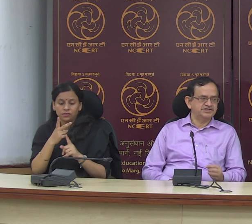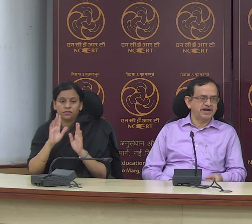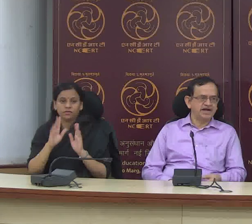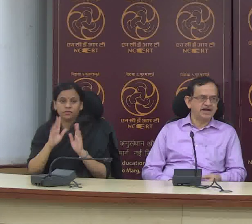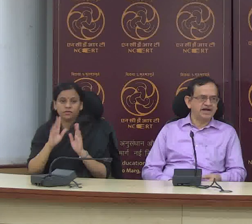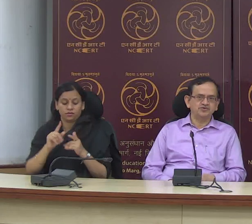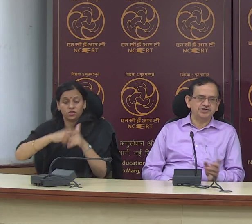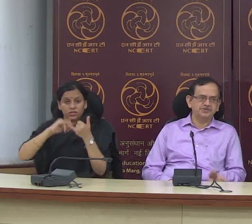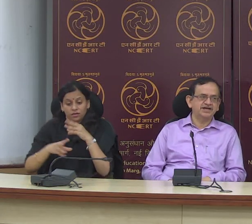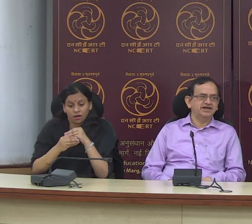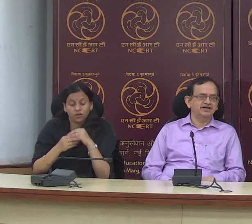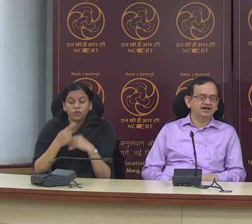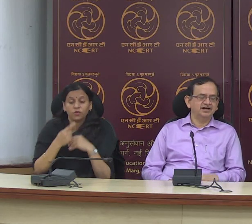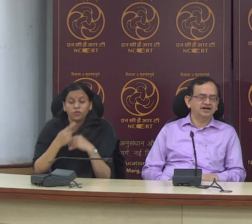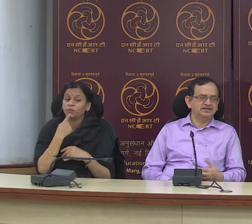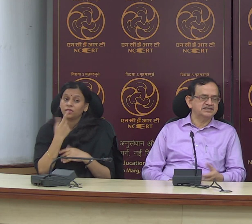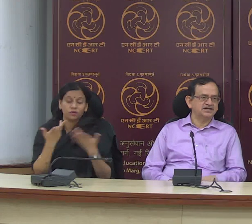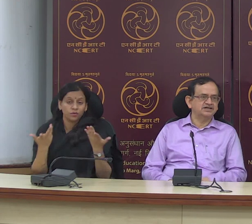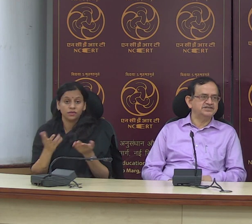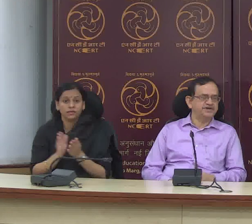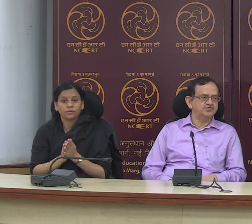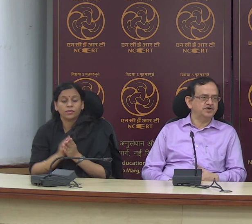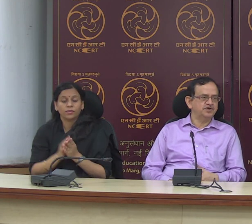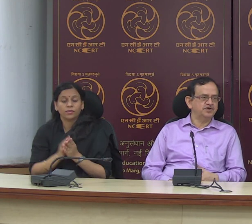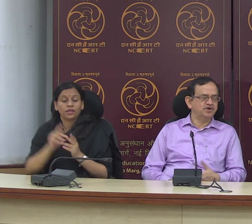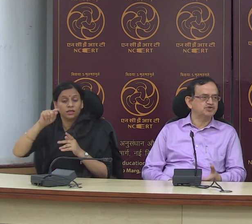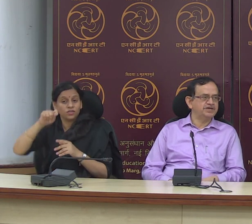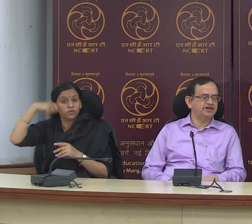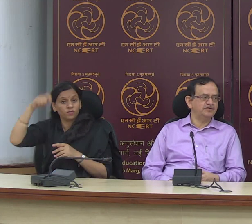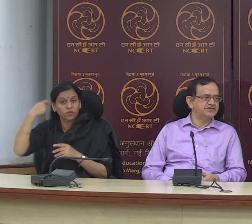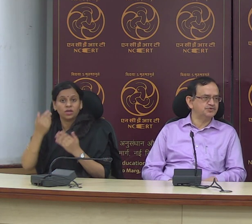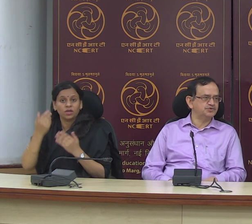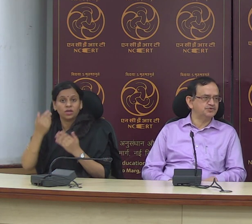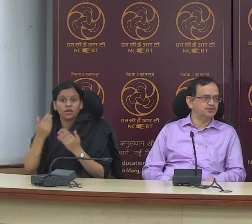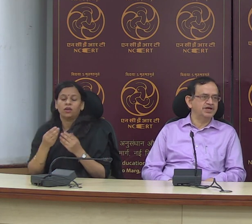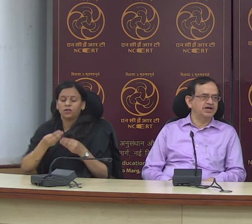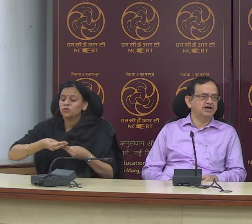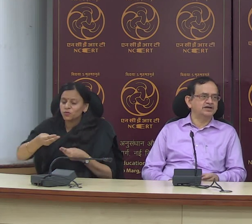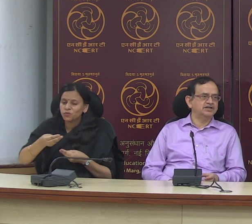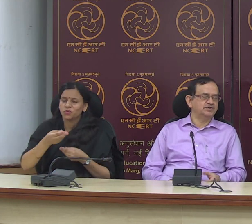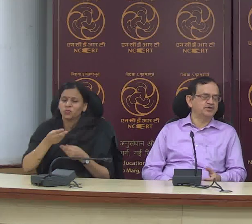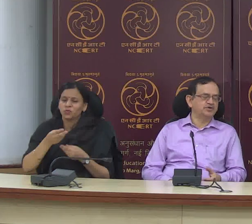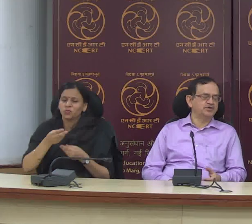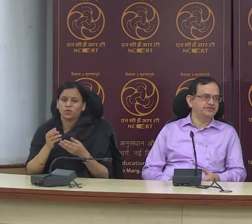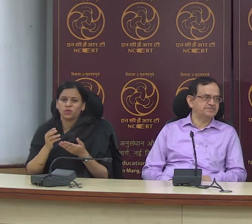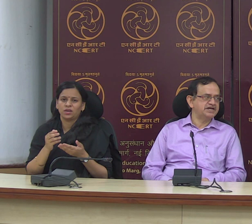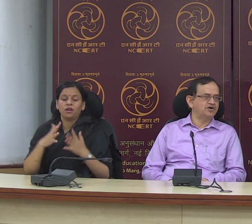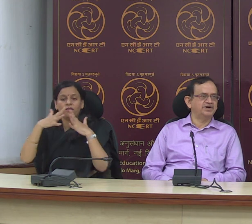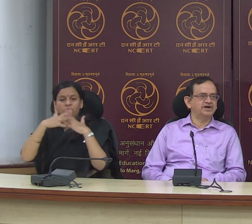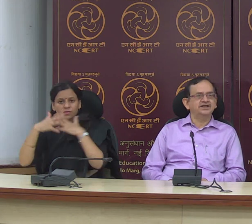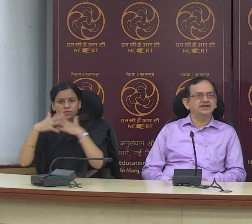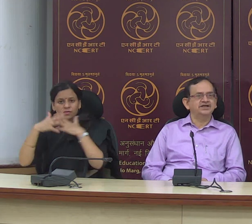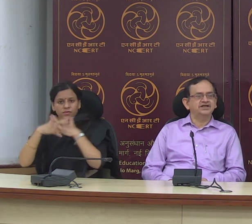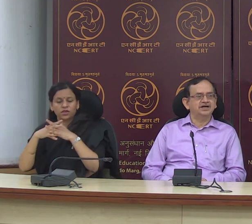हैं। एंड जस्ट टू ऐड टू व्हाट यू सेड, दिस दीज वीडियोस विल आल्सो बी अवेलेबल वेरी सून ऑन द वेबसाइट